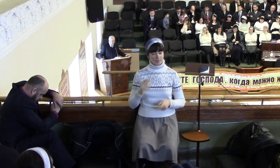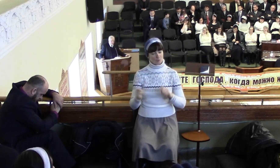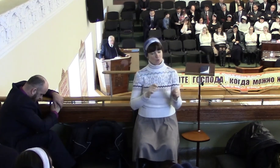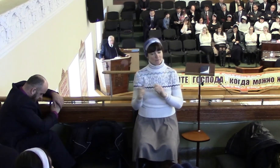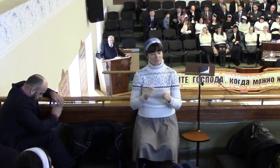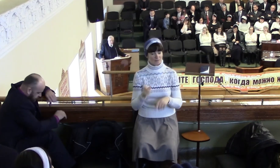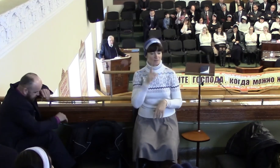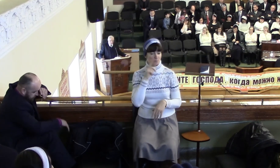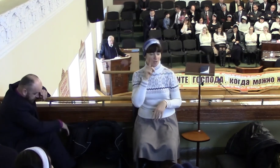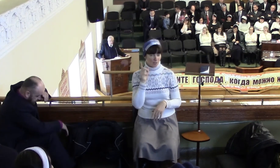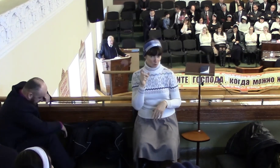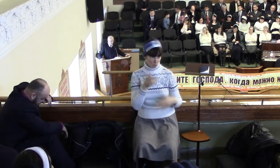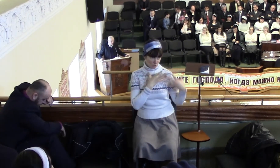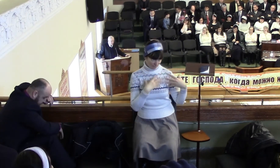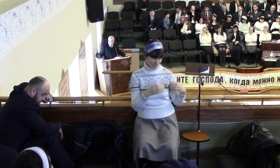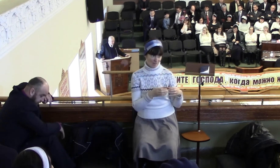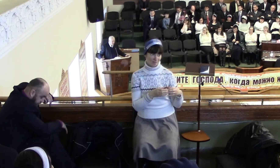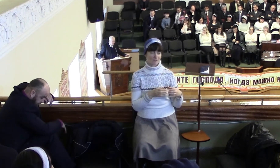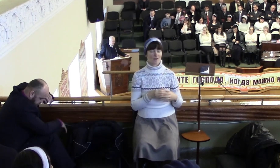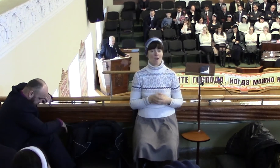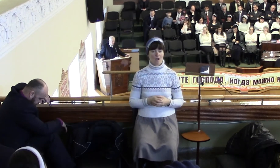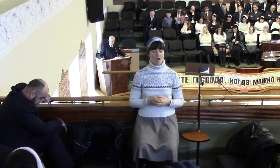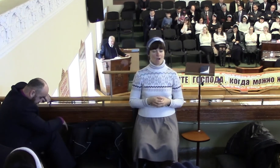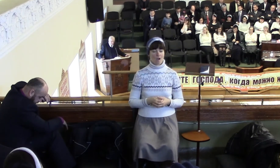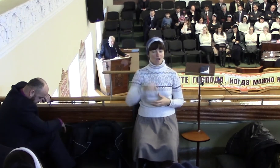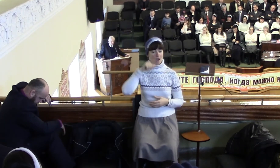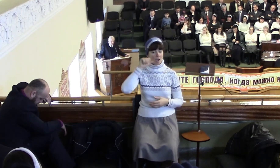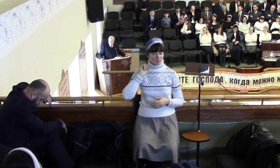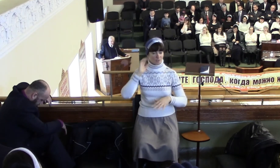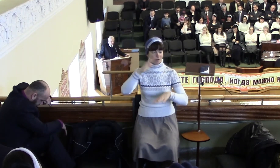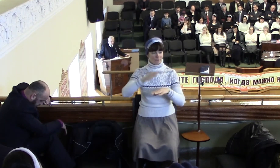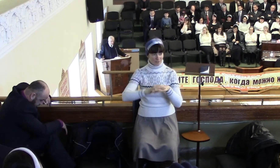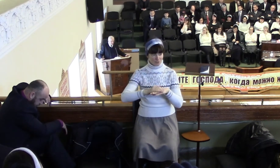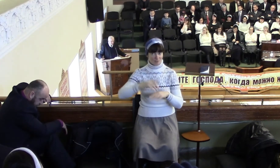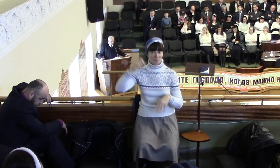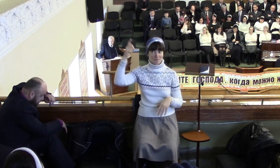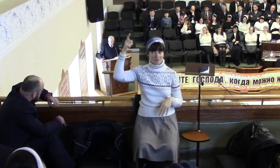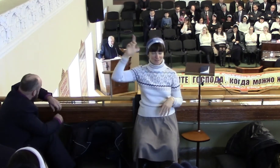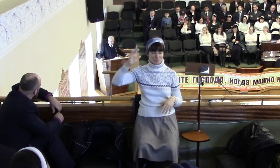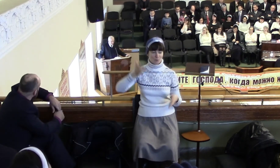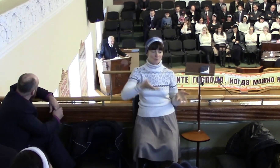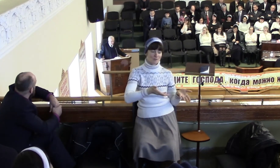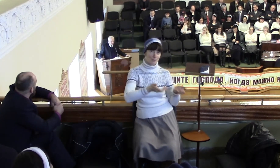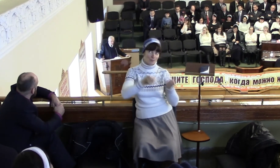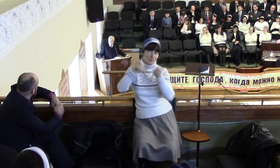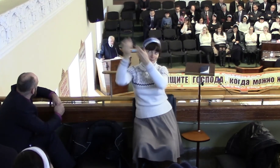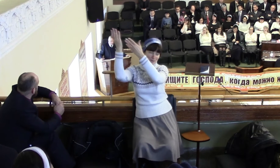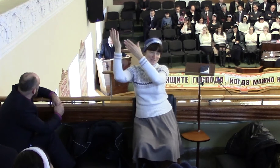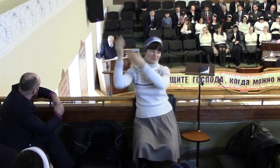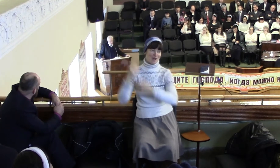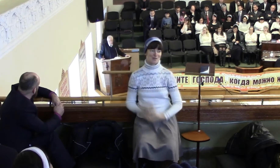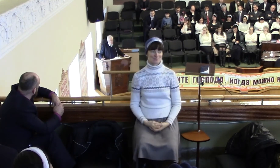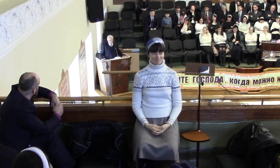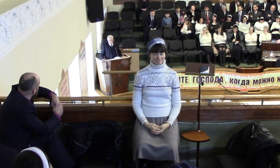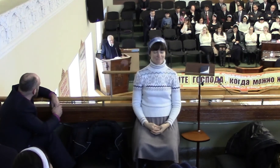диаконом церкви. И вот вчера Господь вечером его отозвал. Братья и сестры, и когда